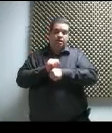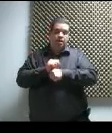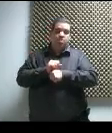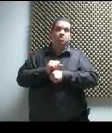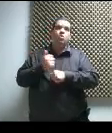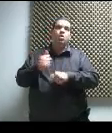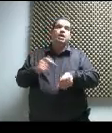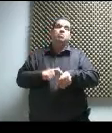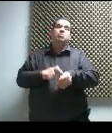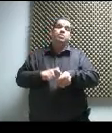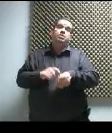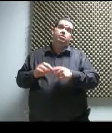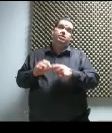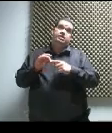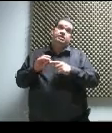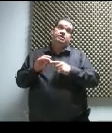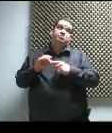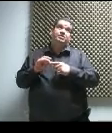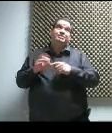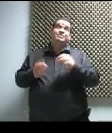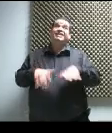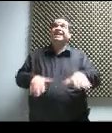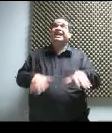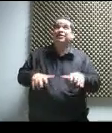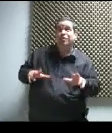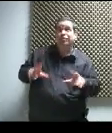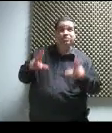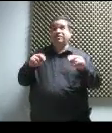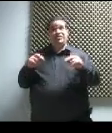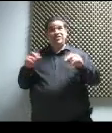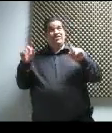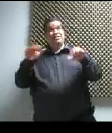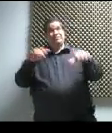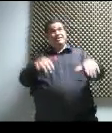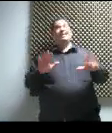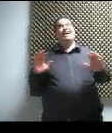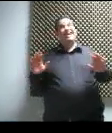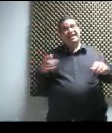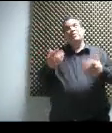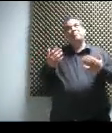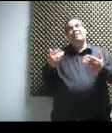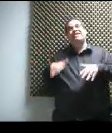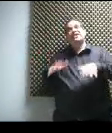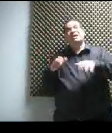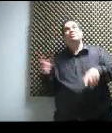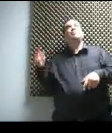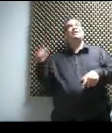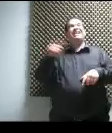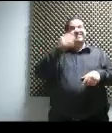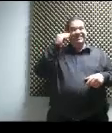En cualquier momento, excepto si... Excepto si hay terremoto, claro, no. O no espera que haya un terremoto para ir a Mayagüez.